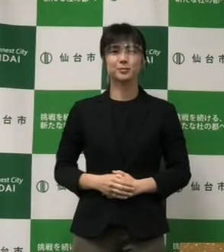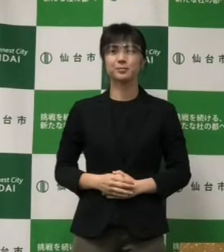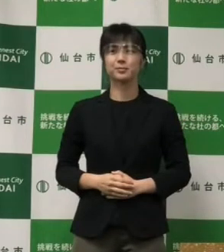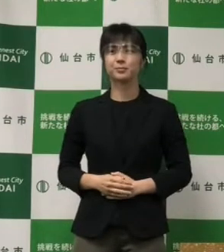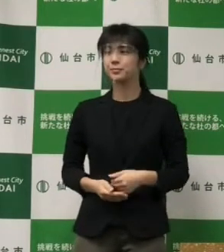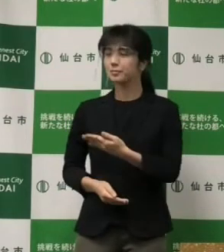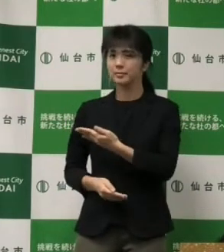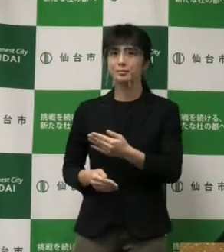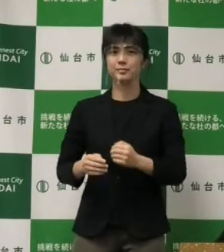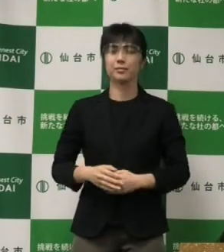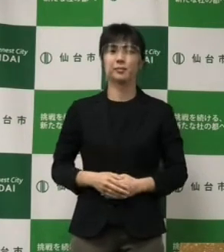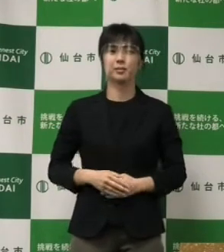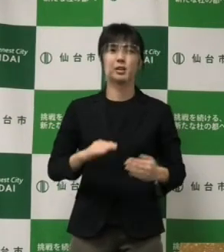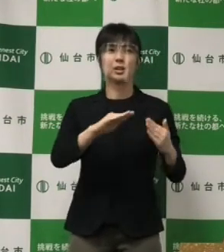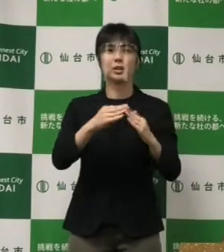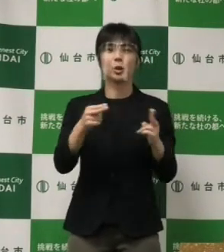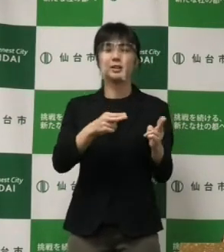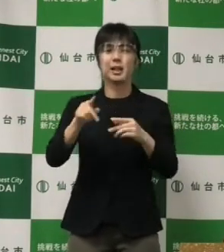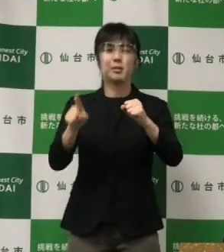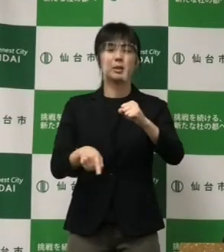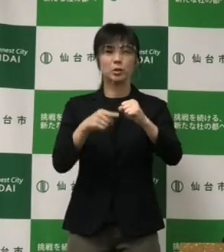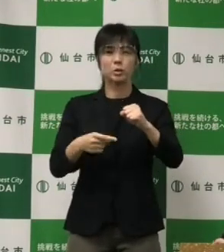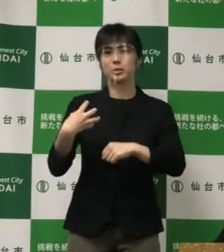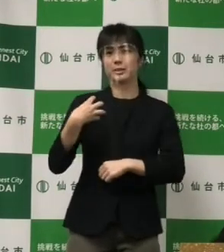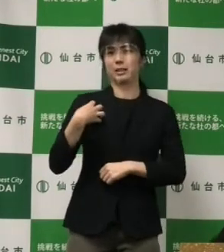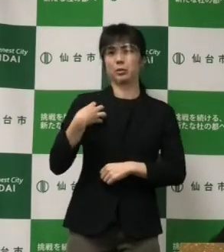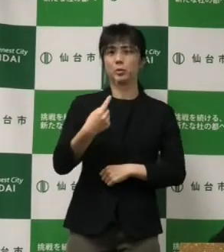都市整備局都心まちづくり課馬と申します。